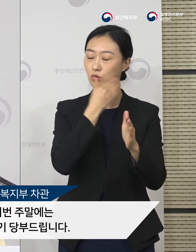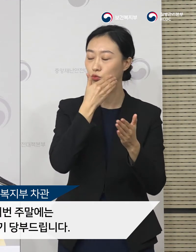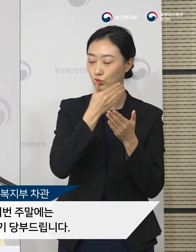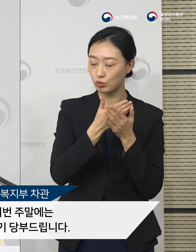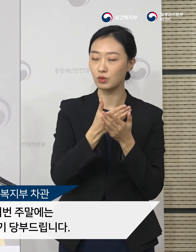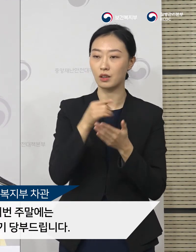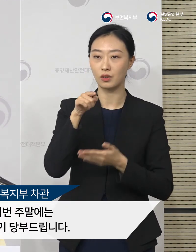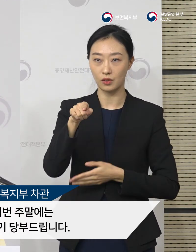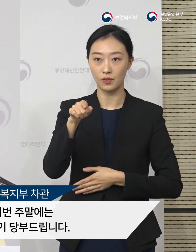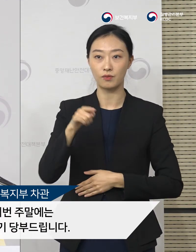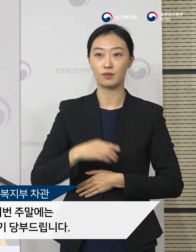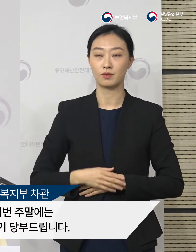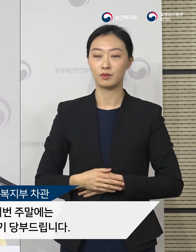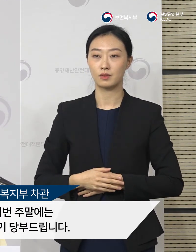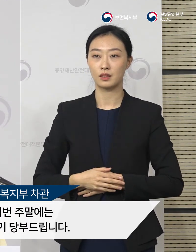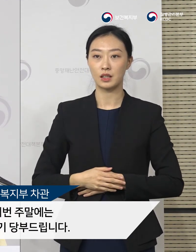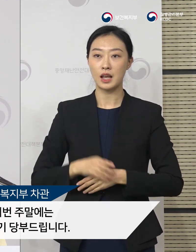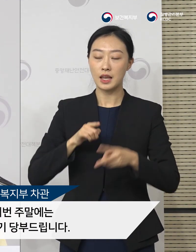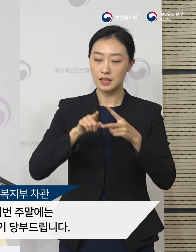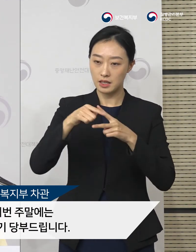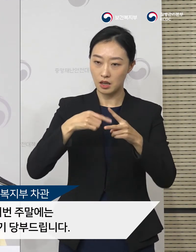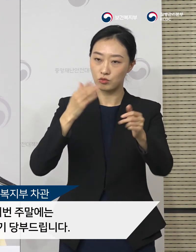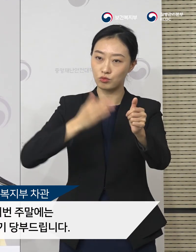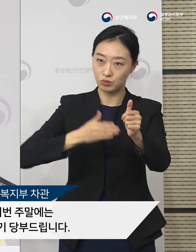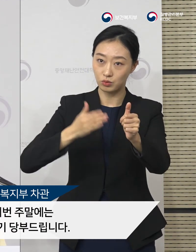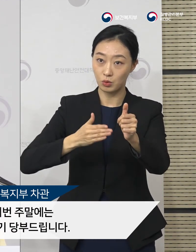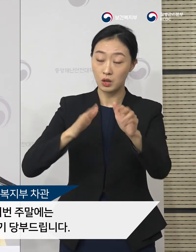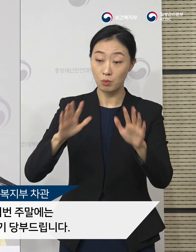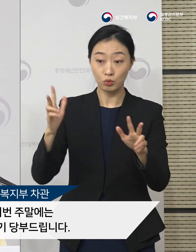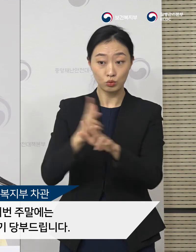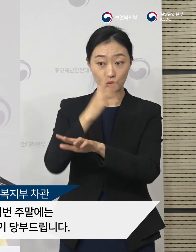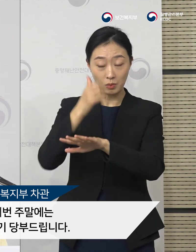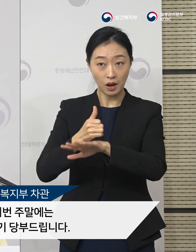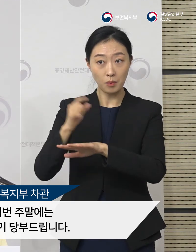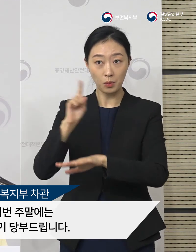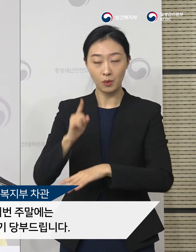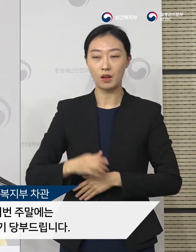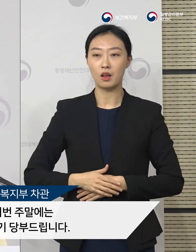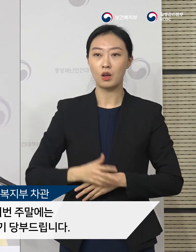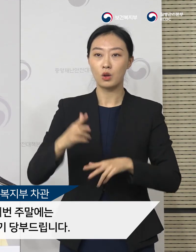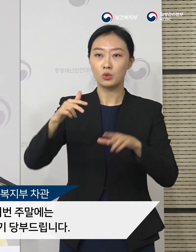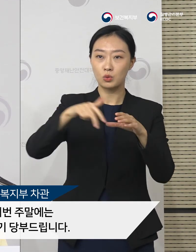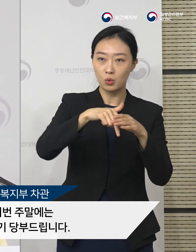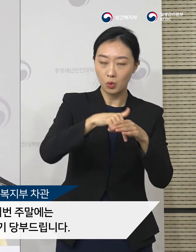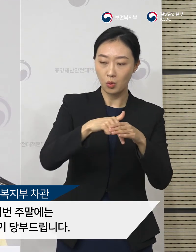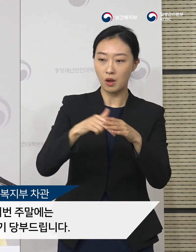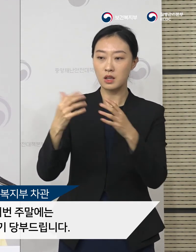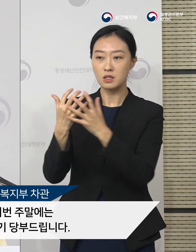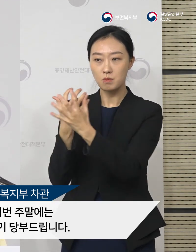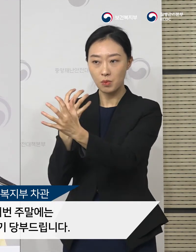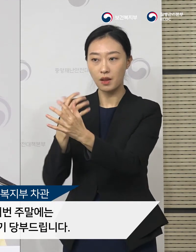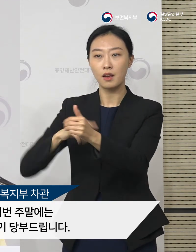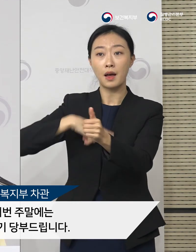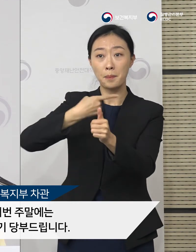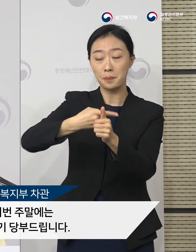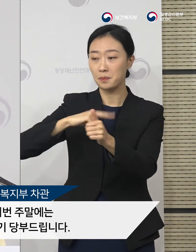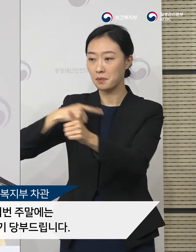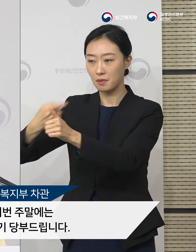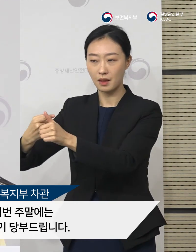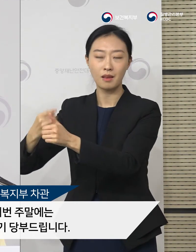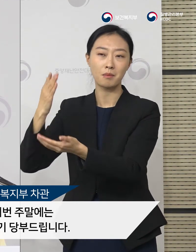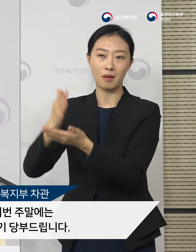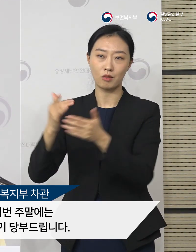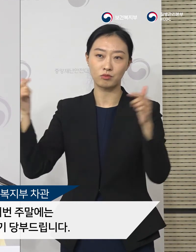중요한 점이라는 점을 이해해 주시고, 특히 이번 주말에는 종교나 집회 등의 다중행사에 참여를 자제해